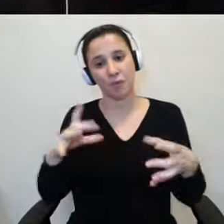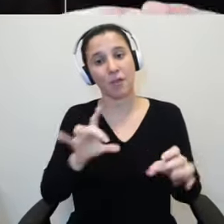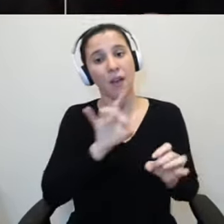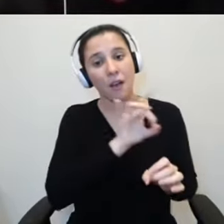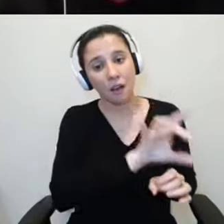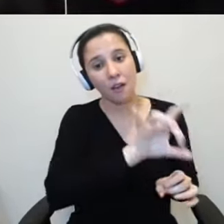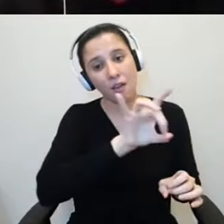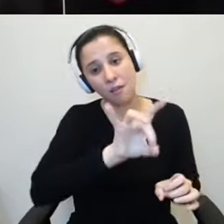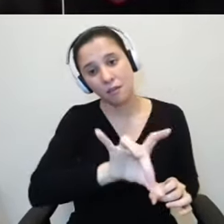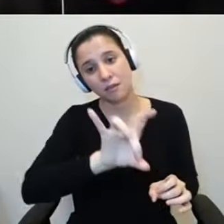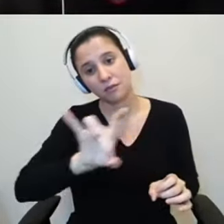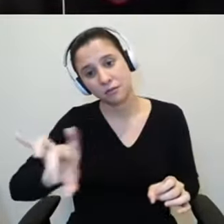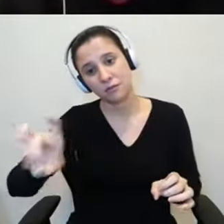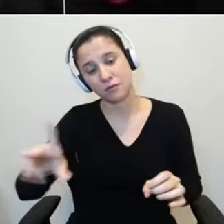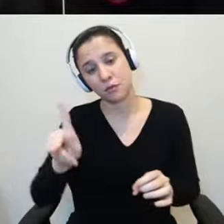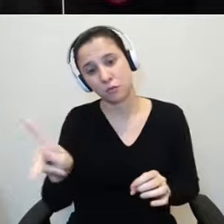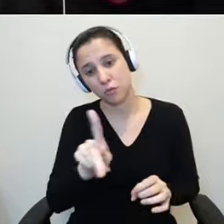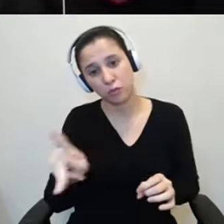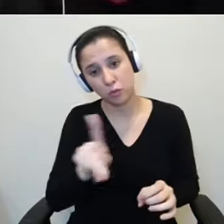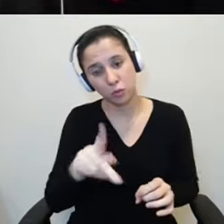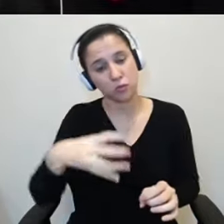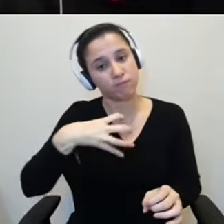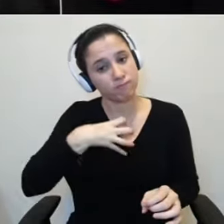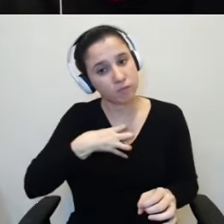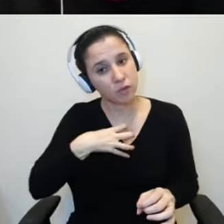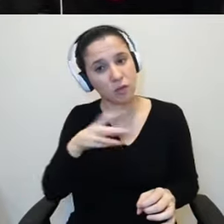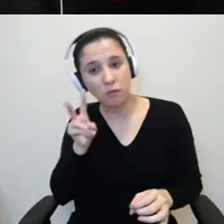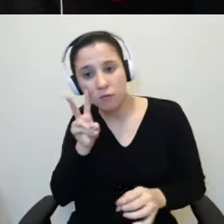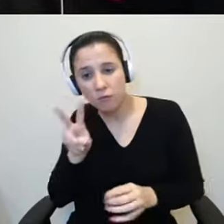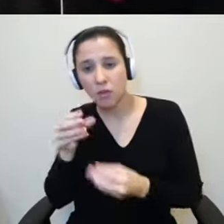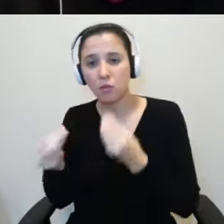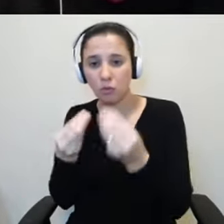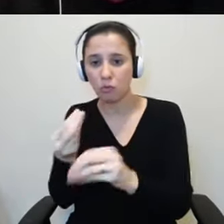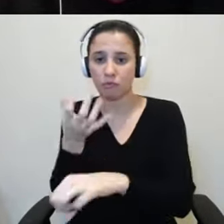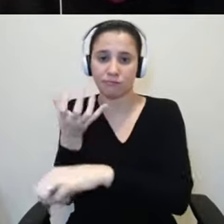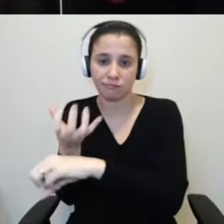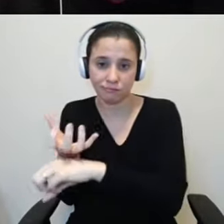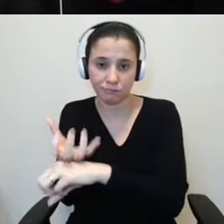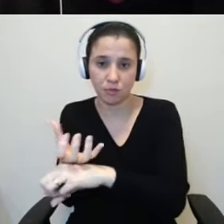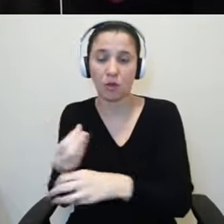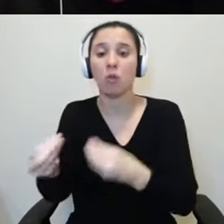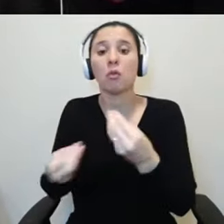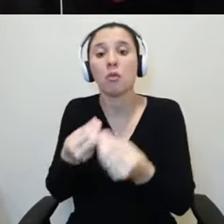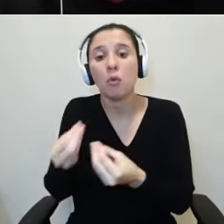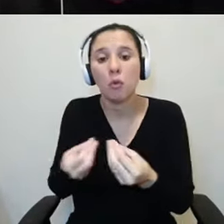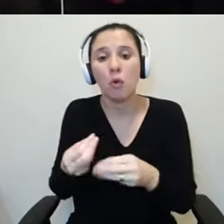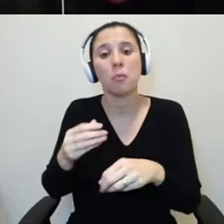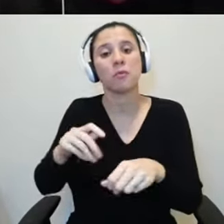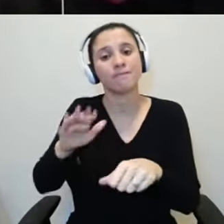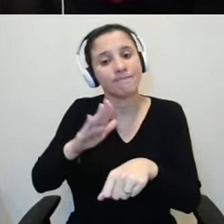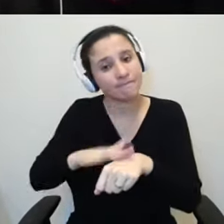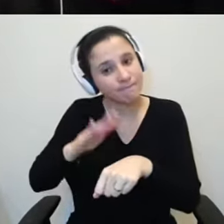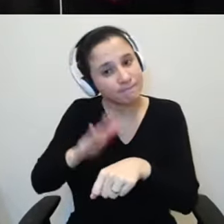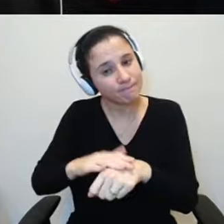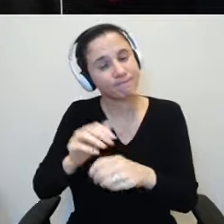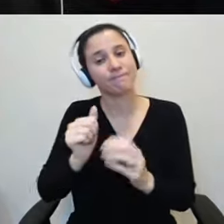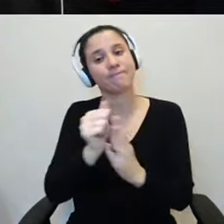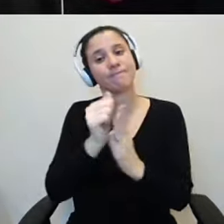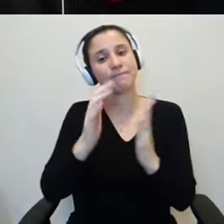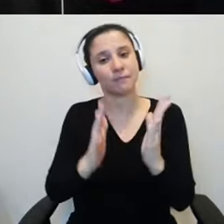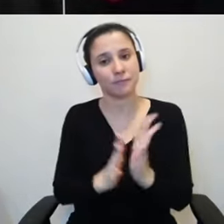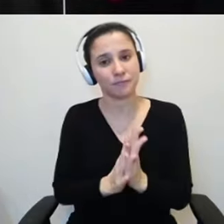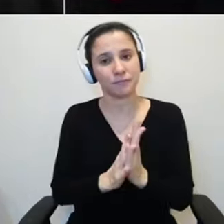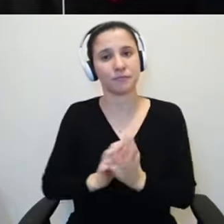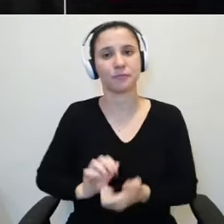vai verificar a sua matéria, a sua disciplina e verificar como executar essas atividades. Então, isso